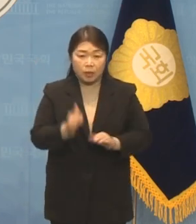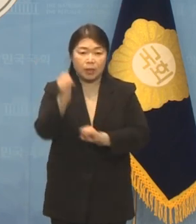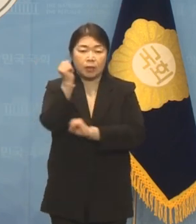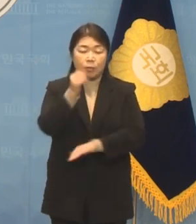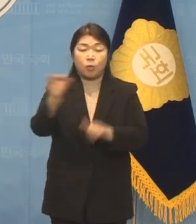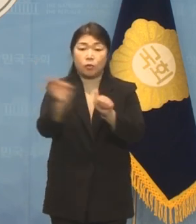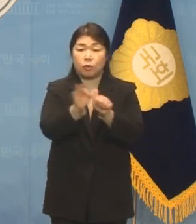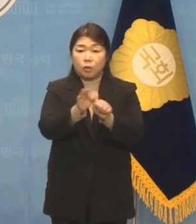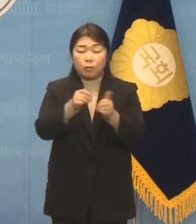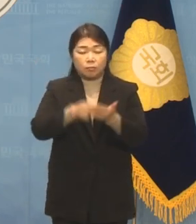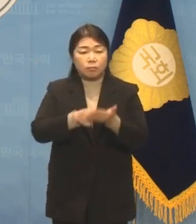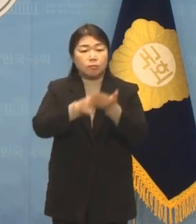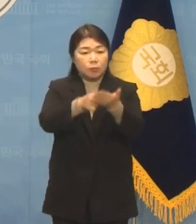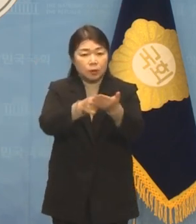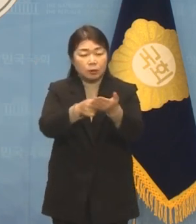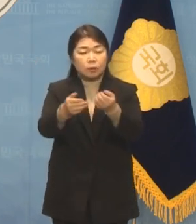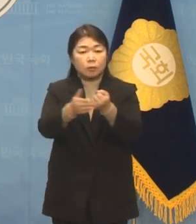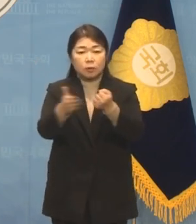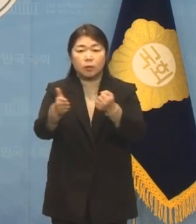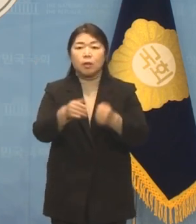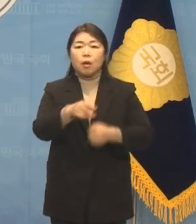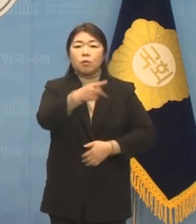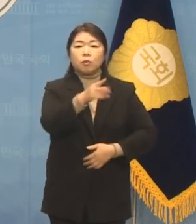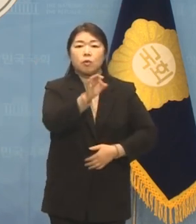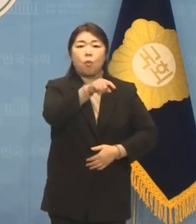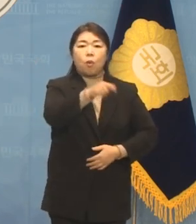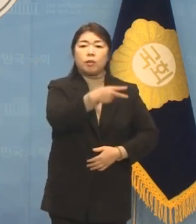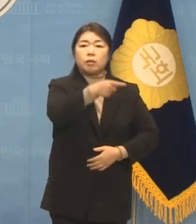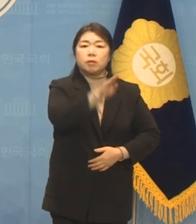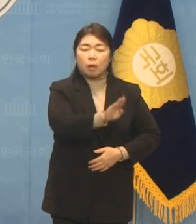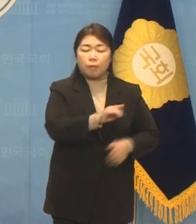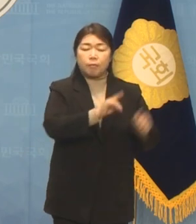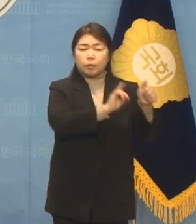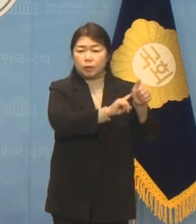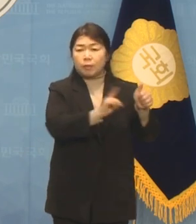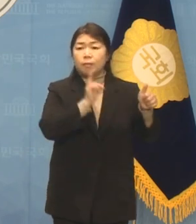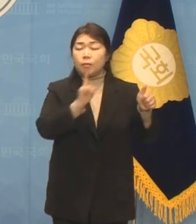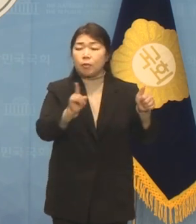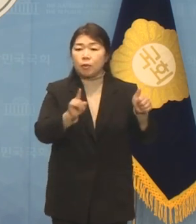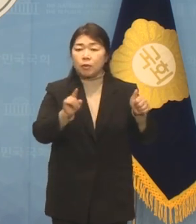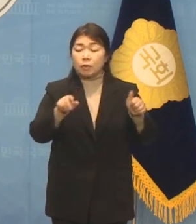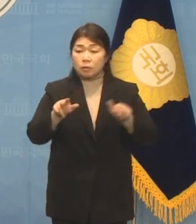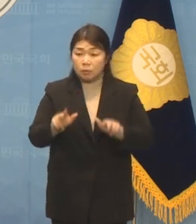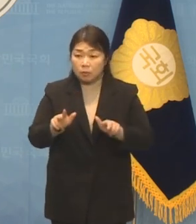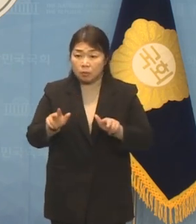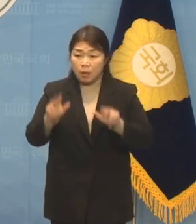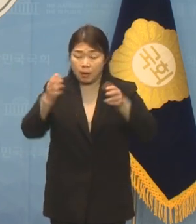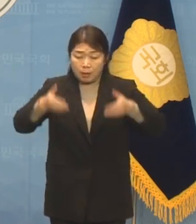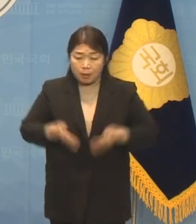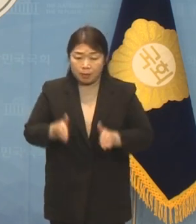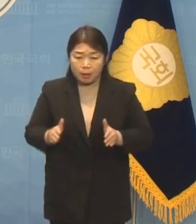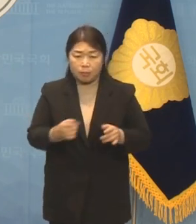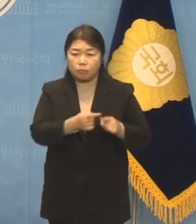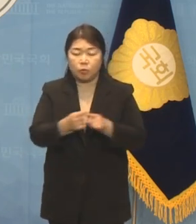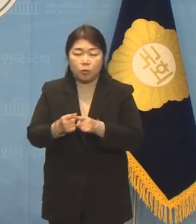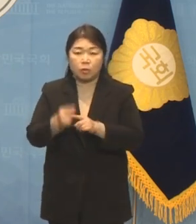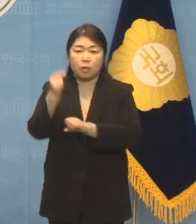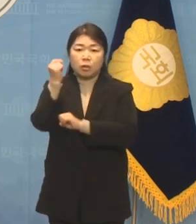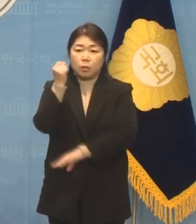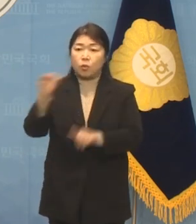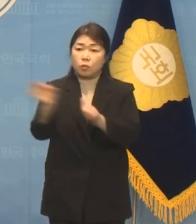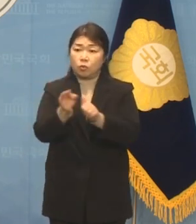출생 기본소득을 제안한 것을 두고 송원석 의원은 이제 출생아 전원에게 기본소득 주겠다는 취지로